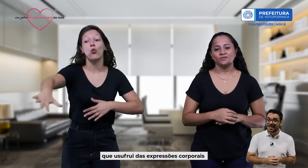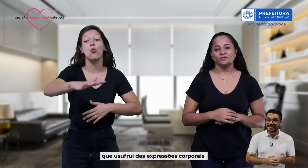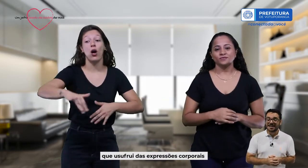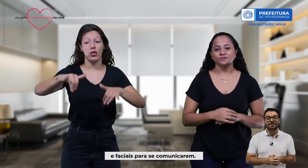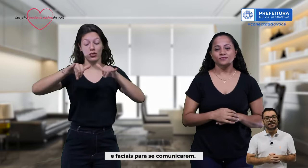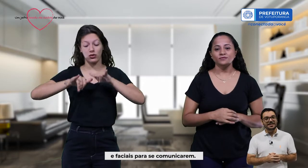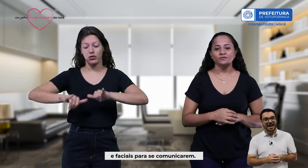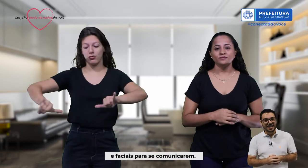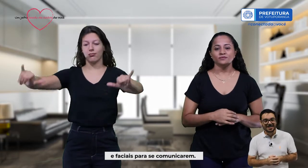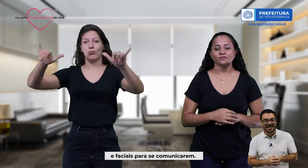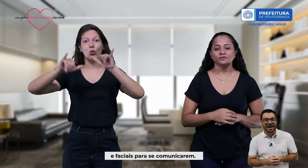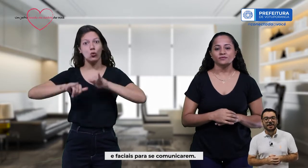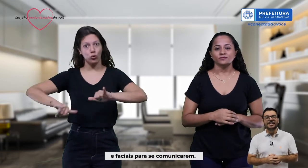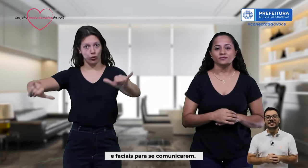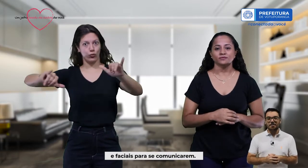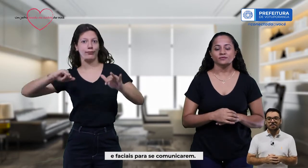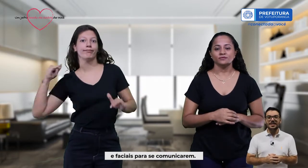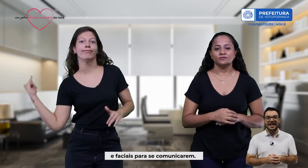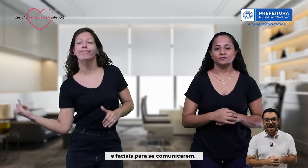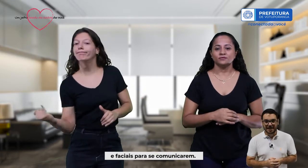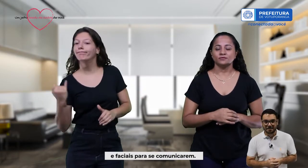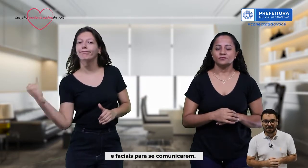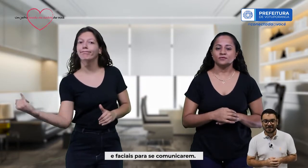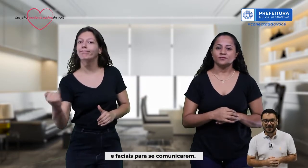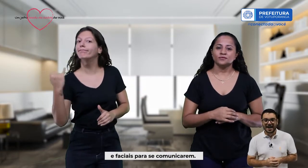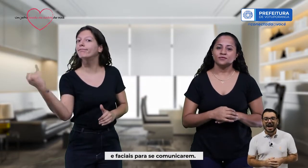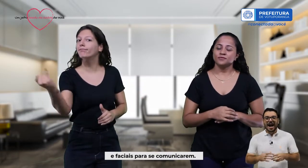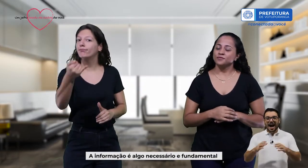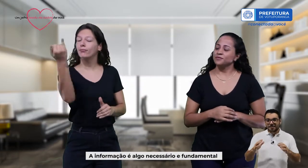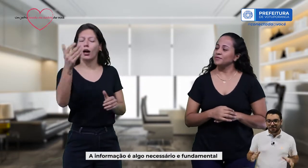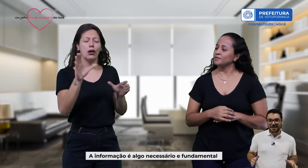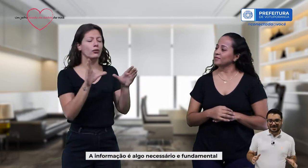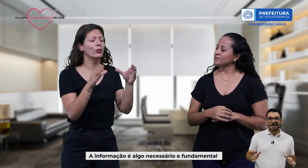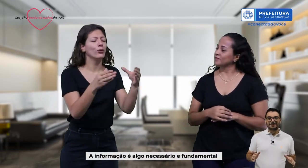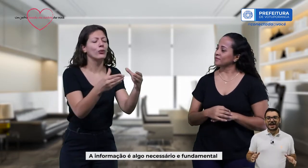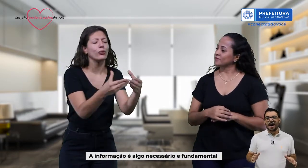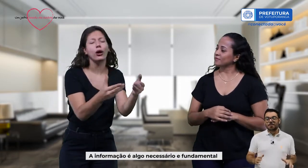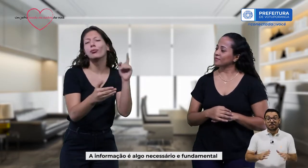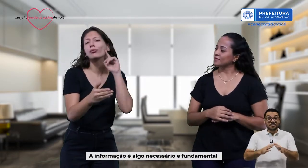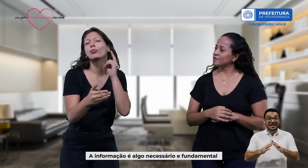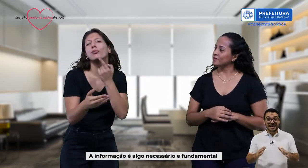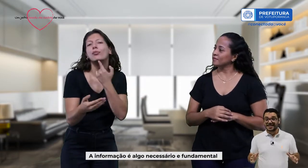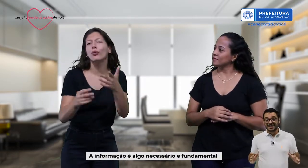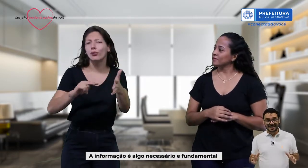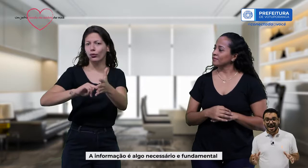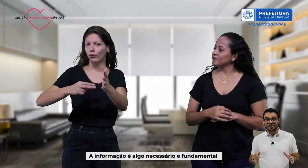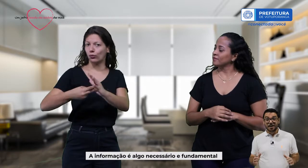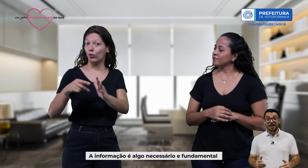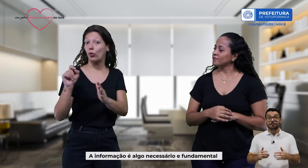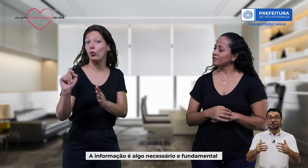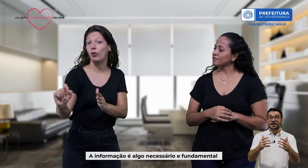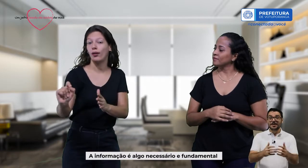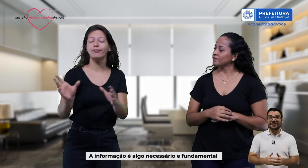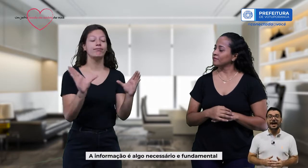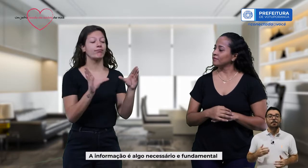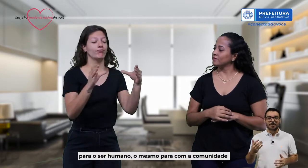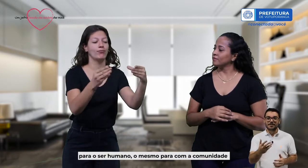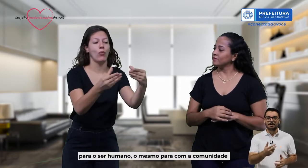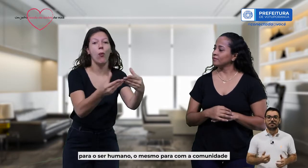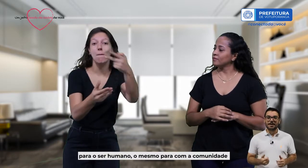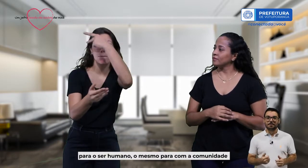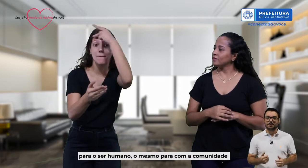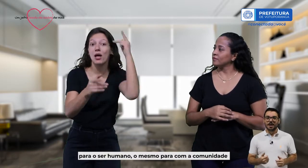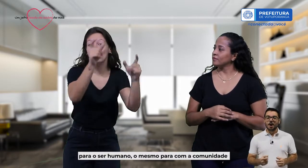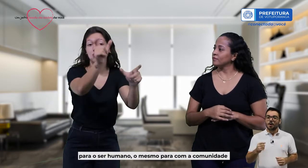corporais e faciais para se comunicarem. A informação é algo necessário e fundamental